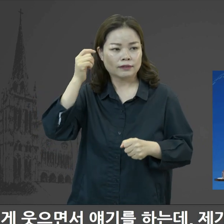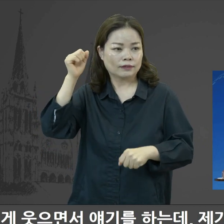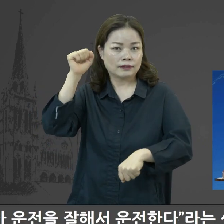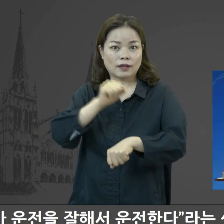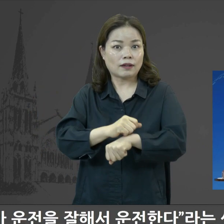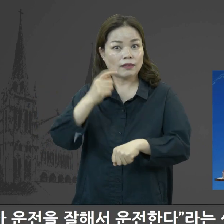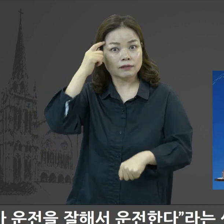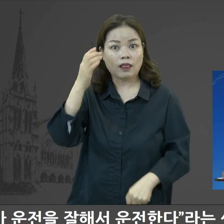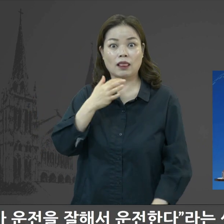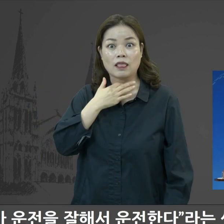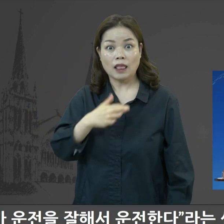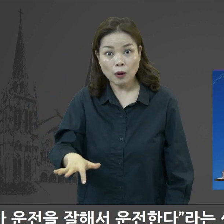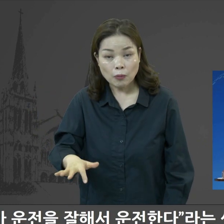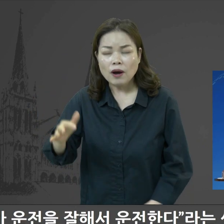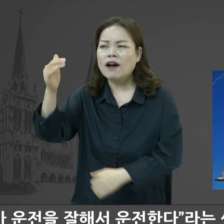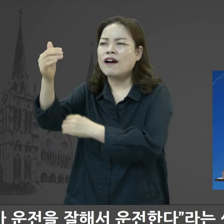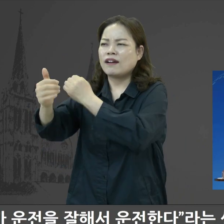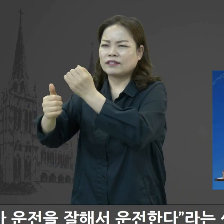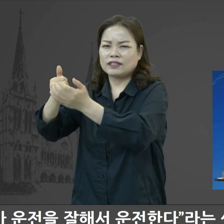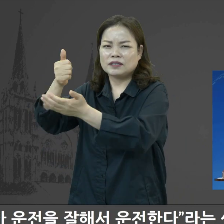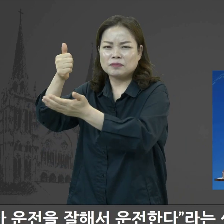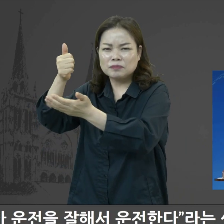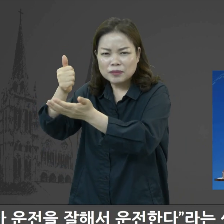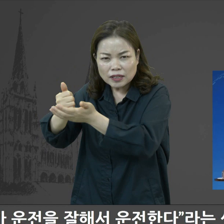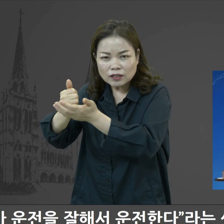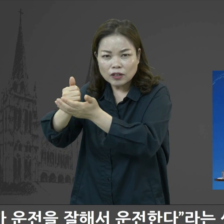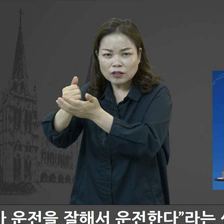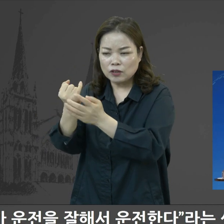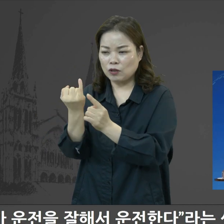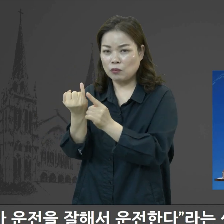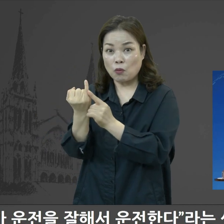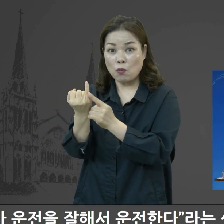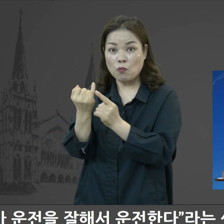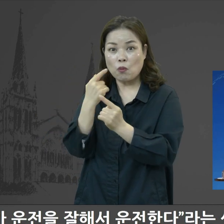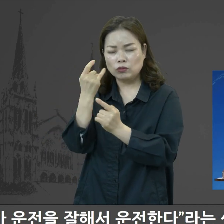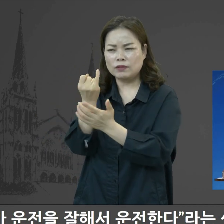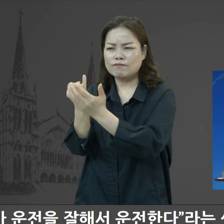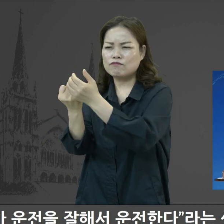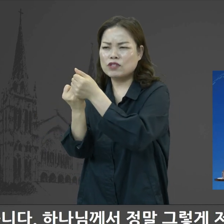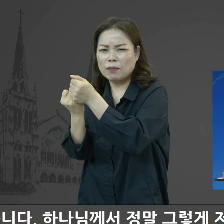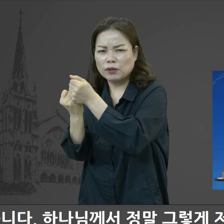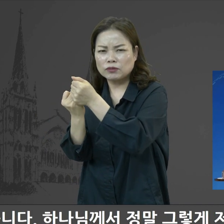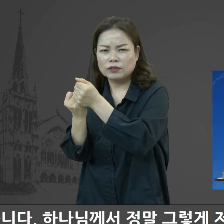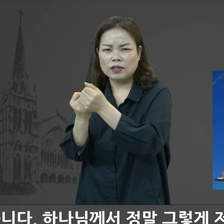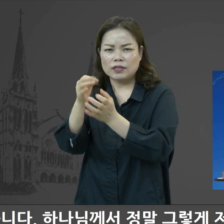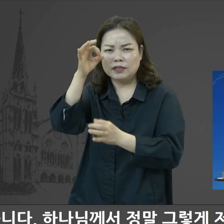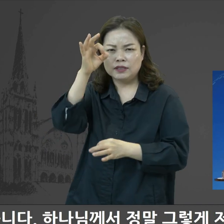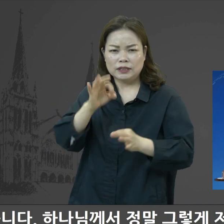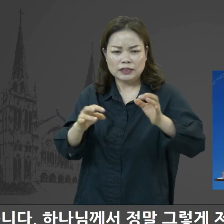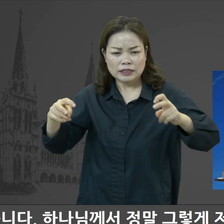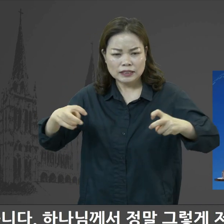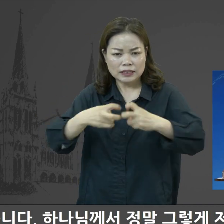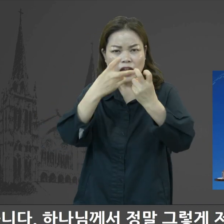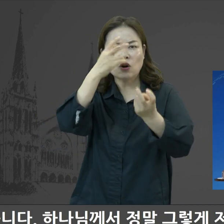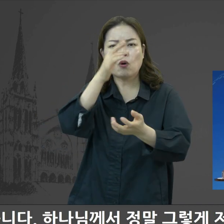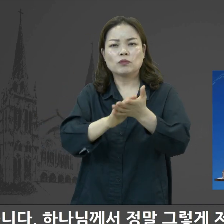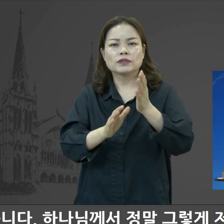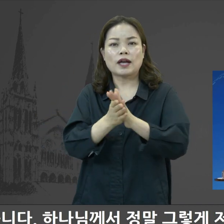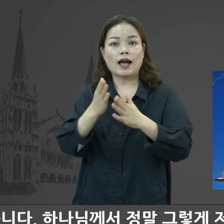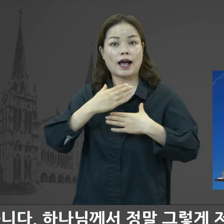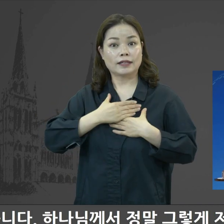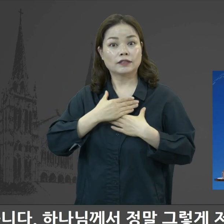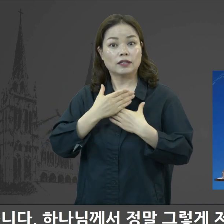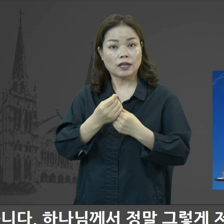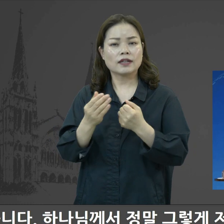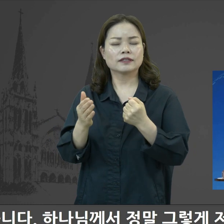적이 없습니다. 하나님께서 정말 그렇게 저를 꼭 붙들어 주시고 사고 없이 안전하게 지켜주시기 때문에